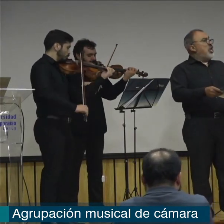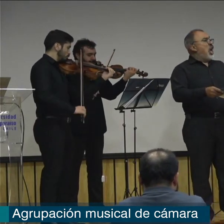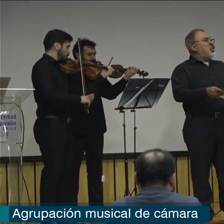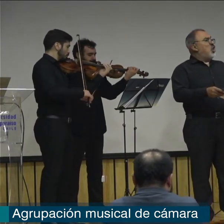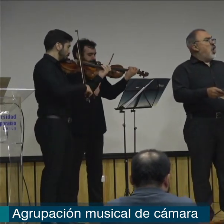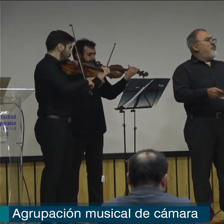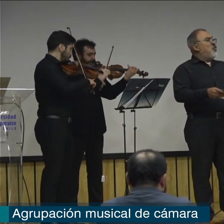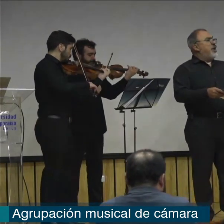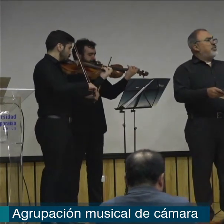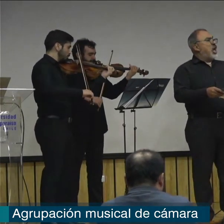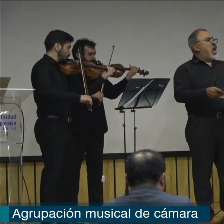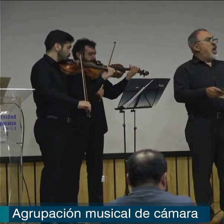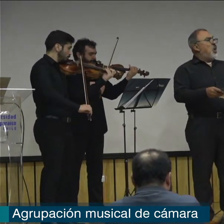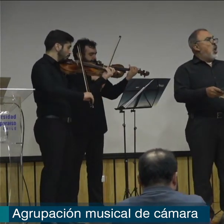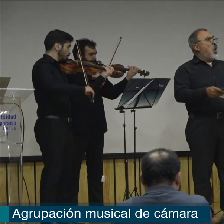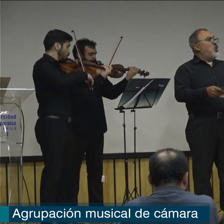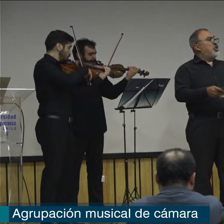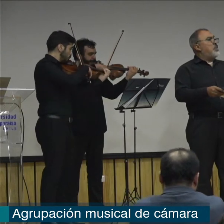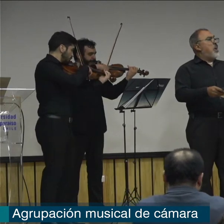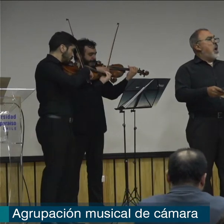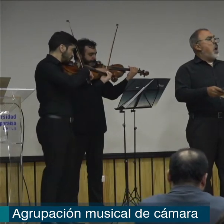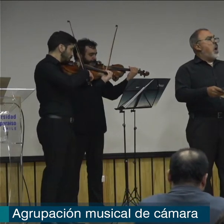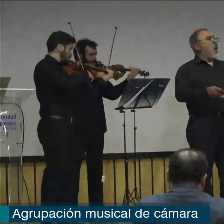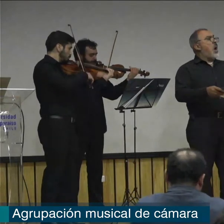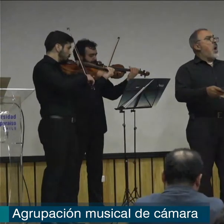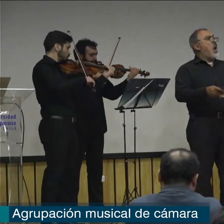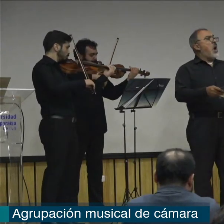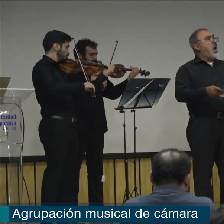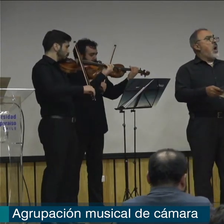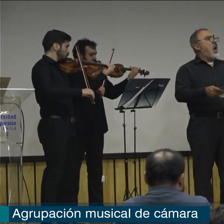guerrilla dando fuerza amor